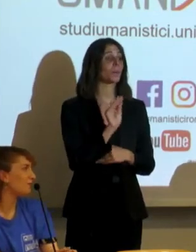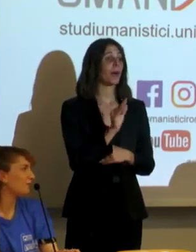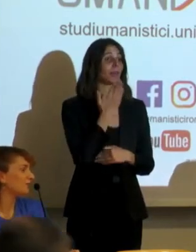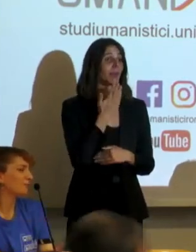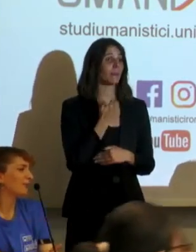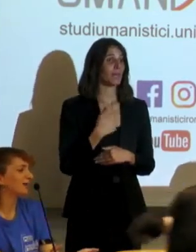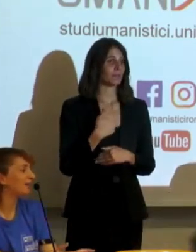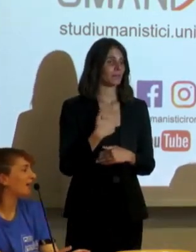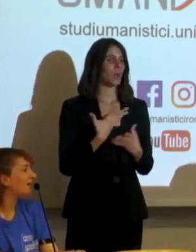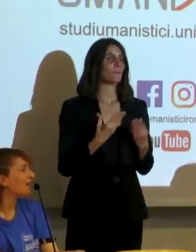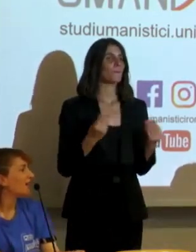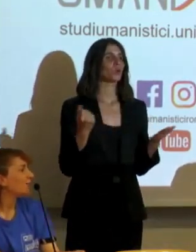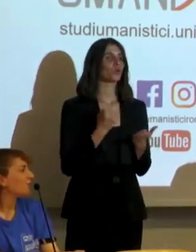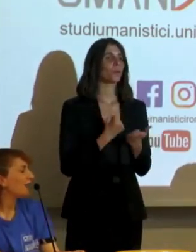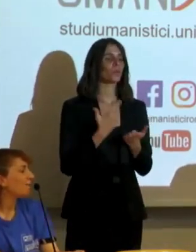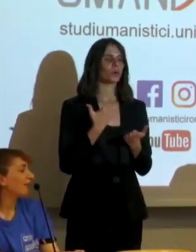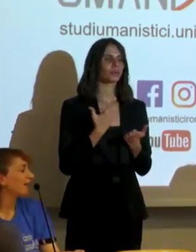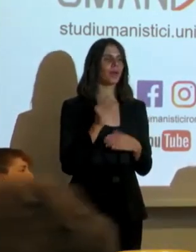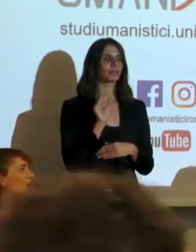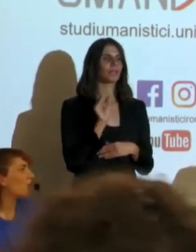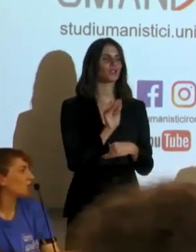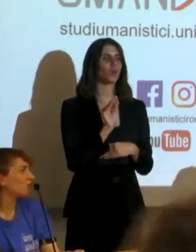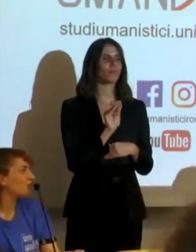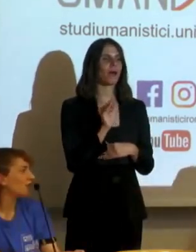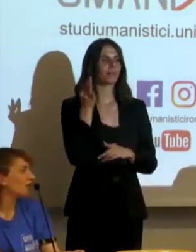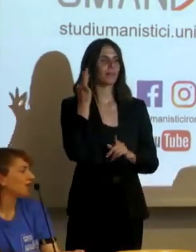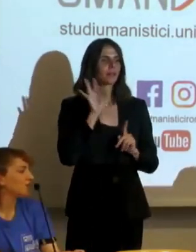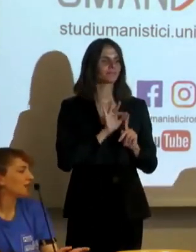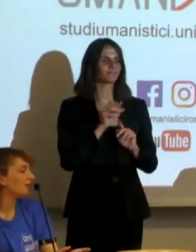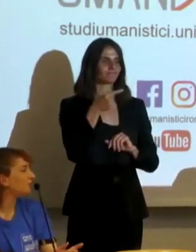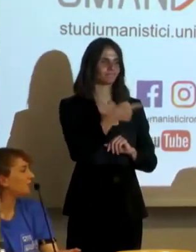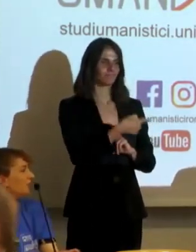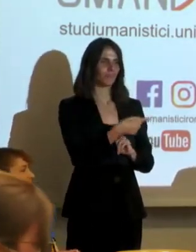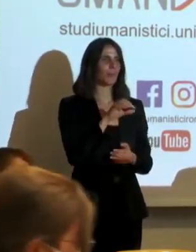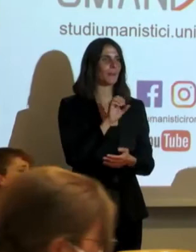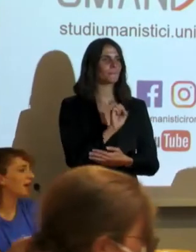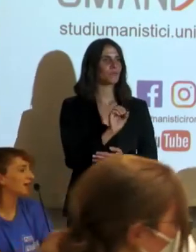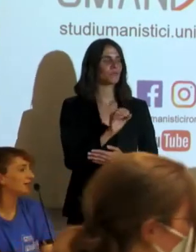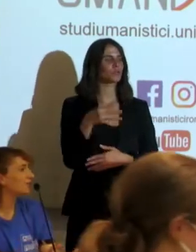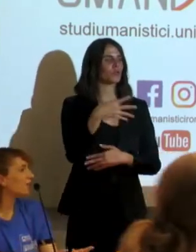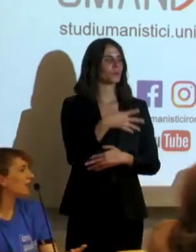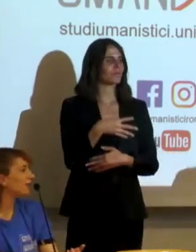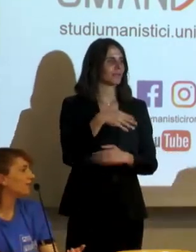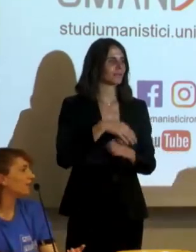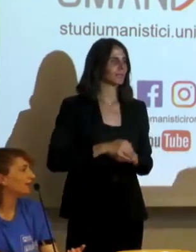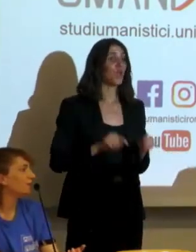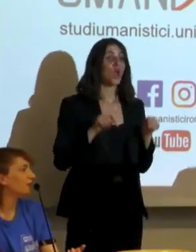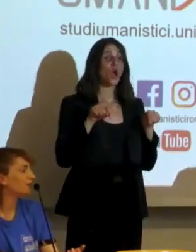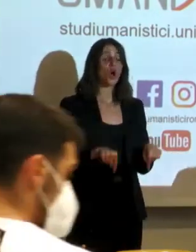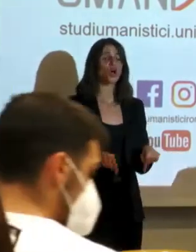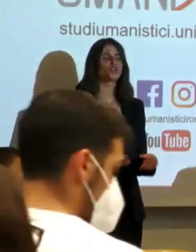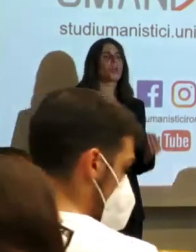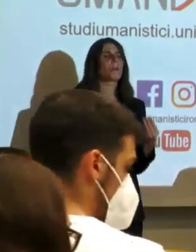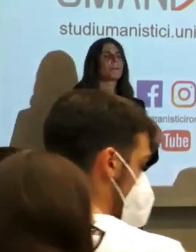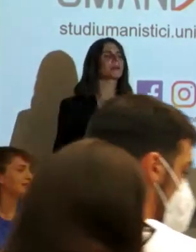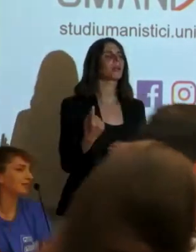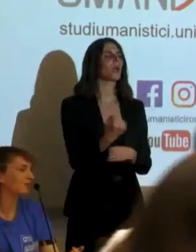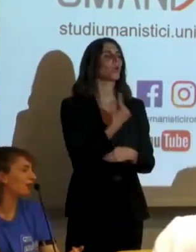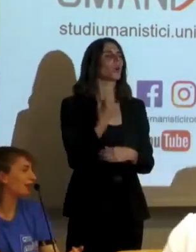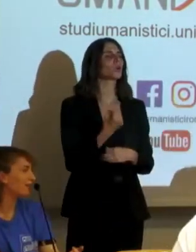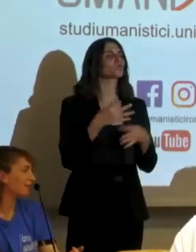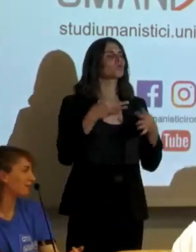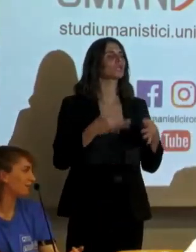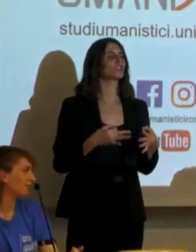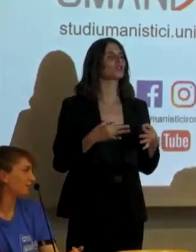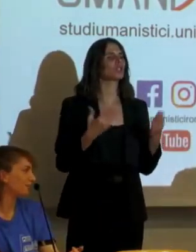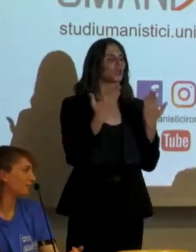rivolgo al professor Mattera, e cioè perché oggi decidere, scegliere di studiare storia e intraprendere un percorso in scienze